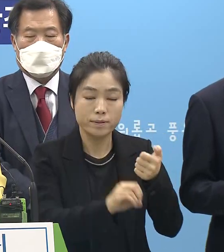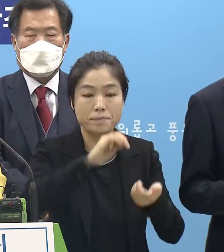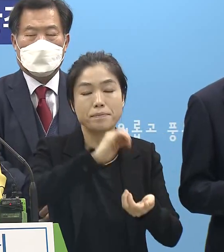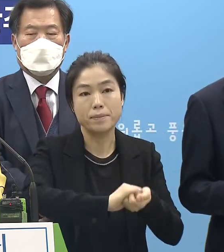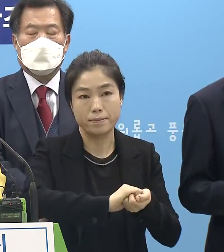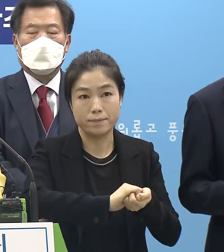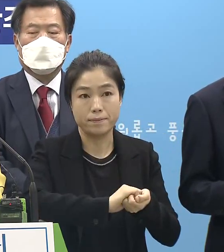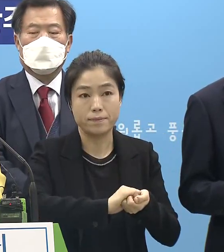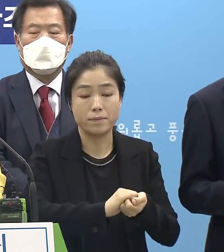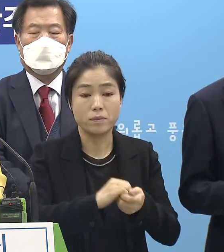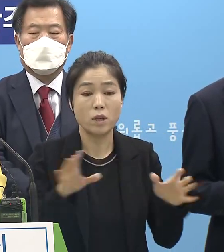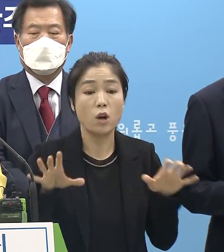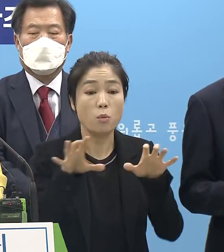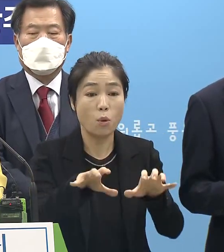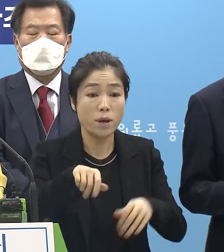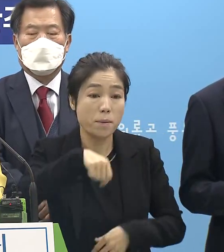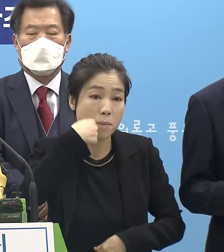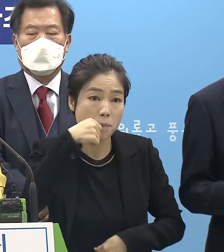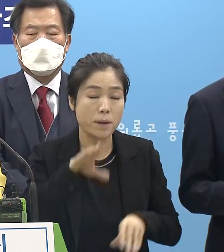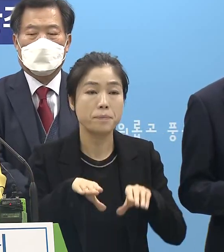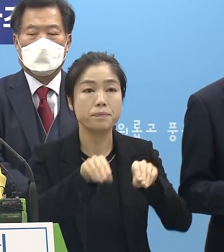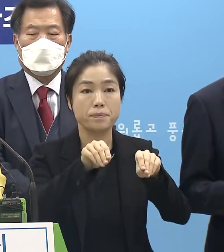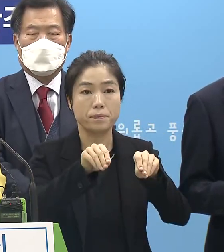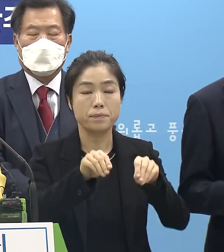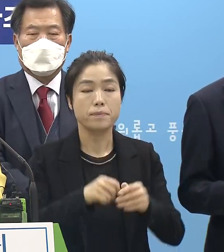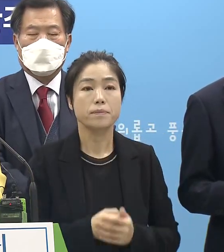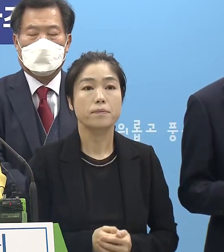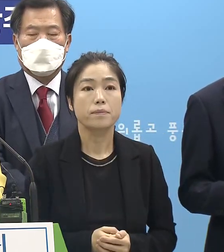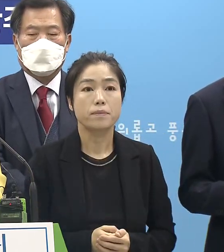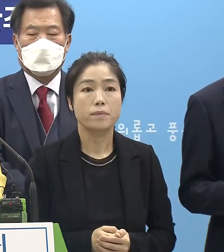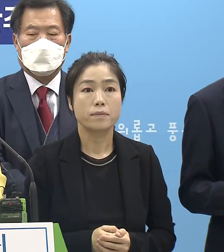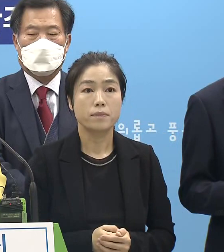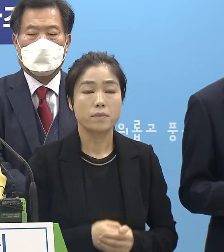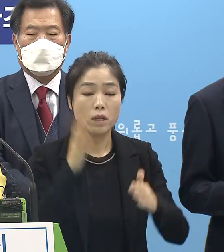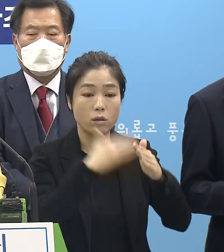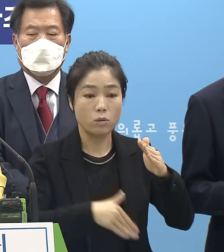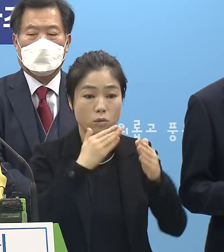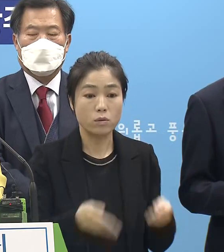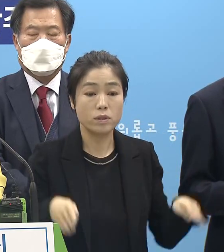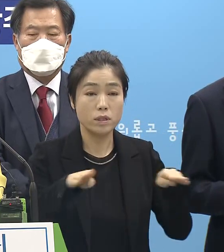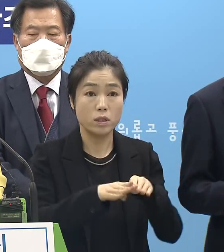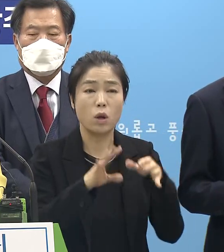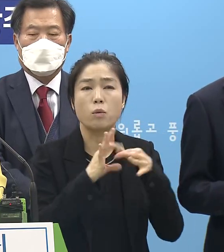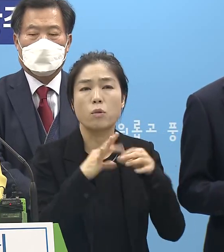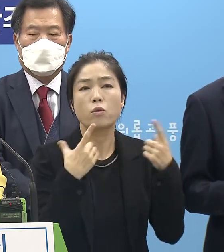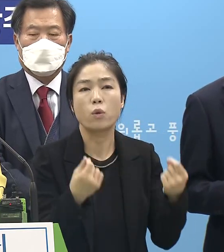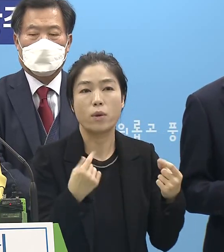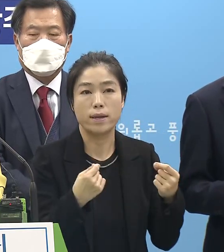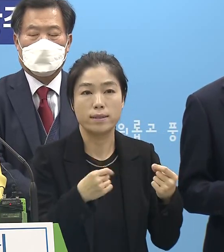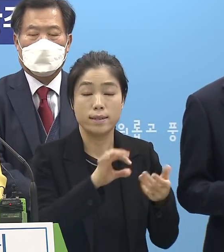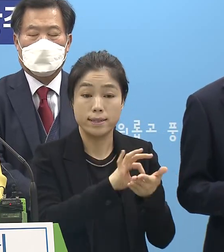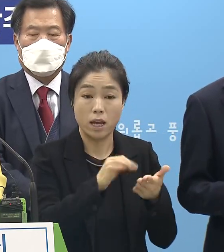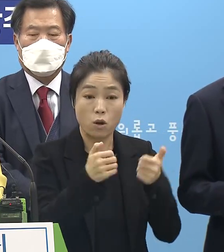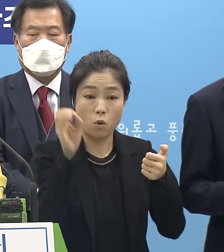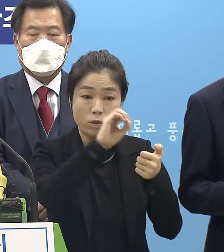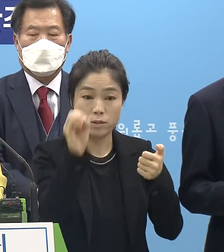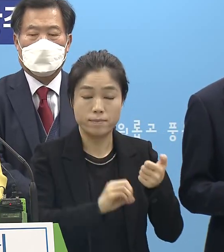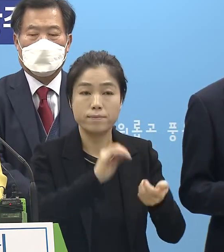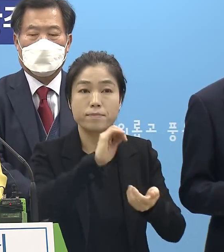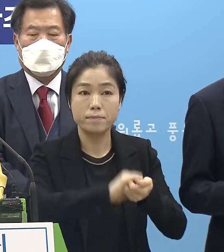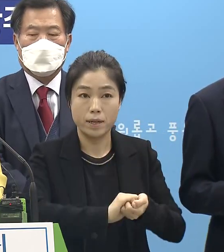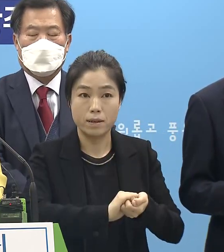제한하고 모임과 식사를 금지합니다. 공공시설도 이용인원을 50%로